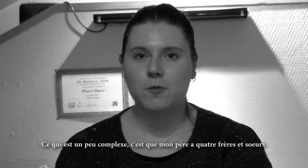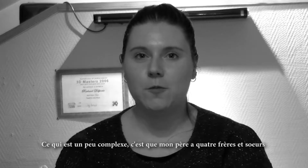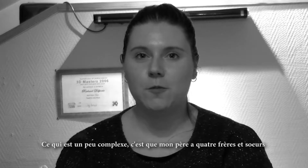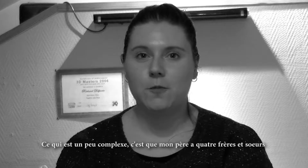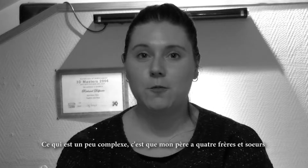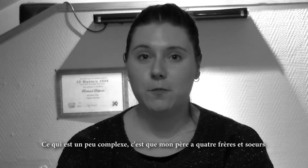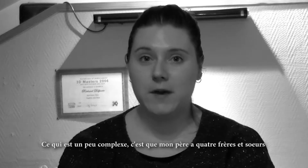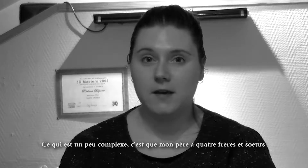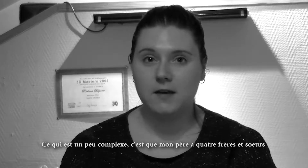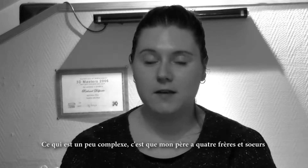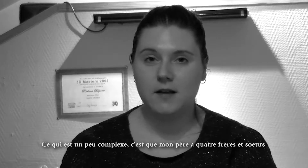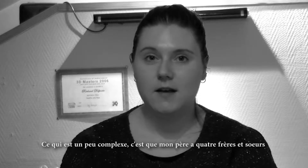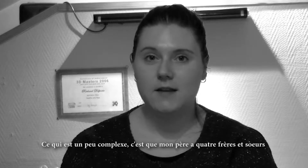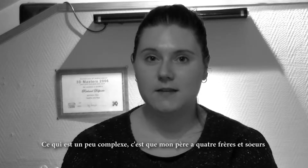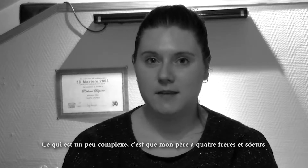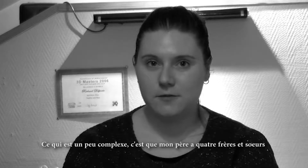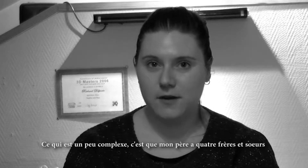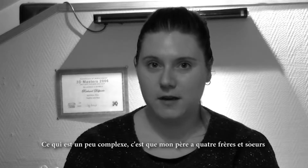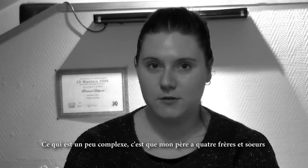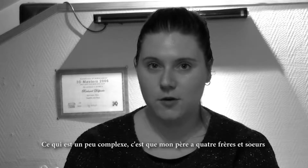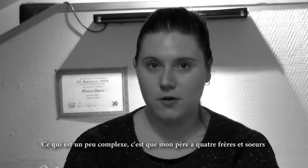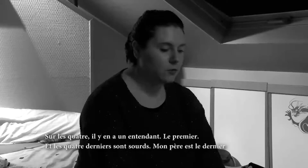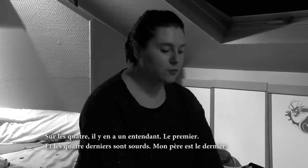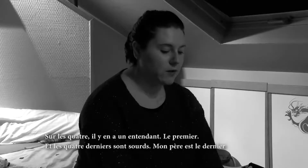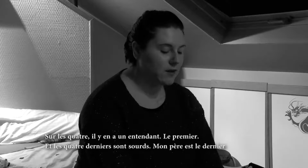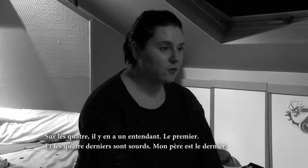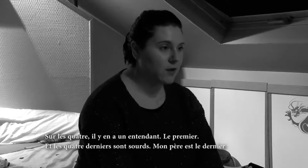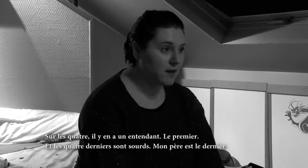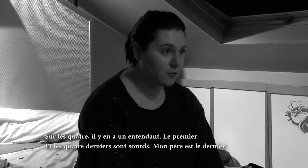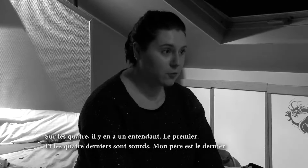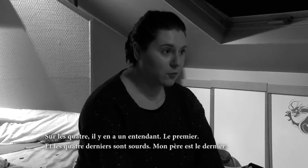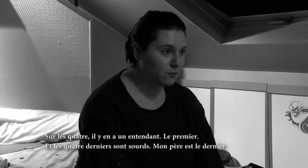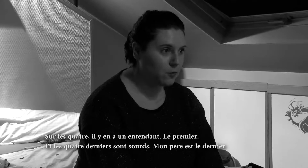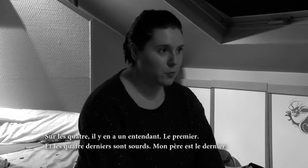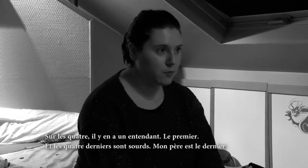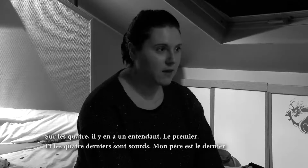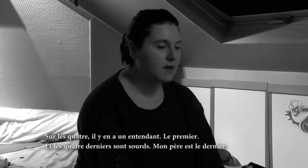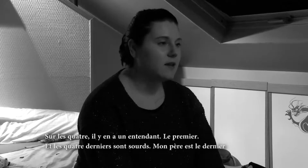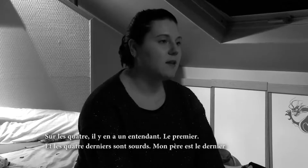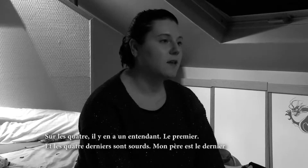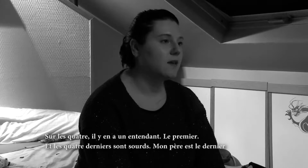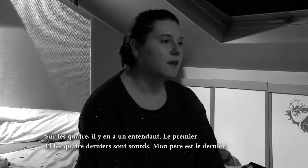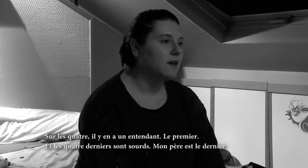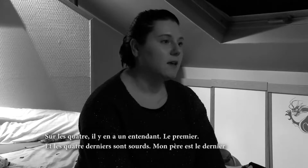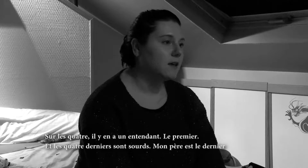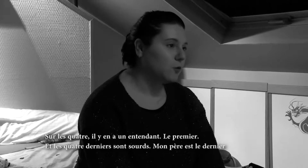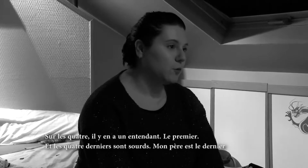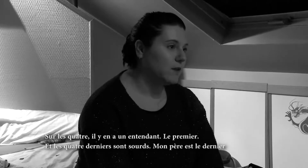mon père a quatre frères et sœurs. Donc sur les quatre, il y en a un en tendant, le premier. Et les quatre